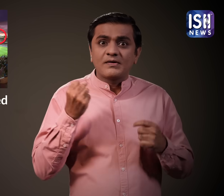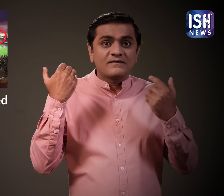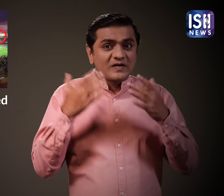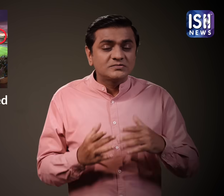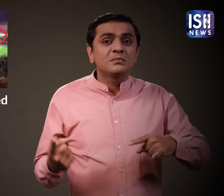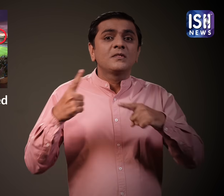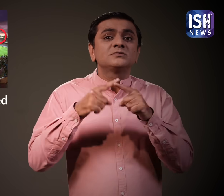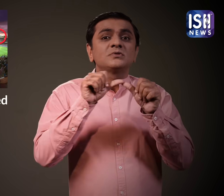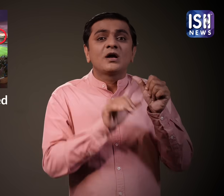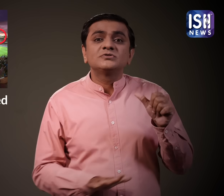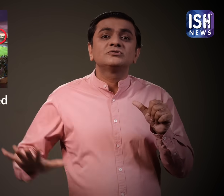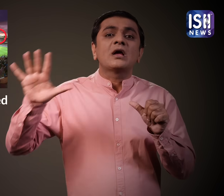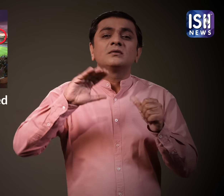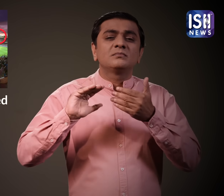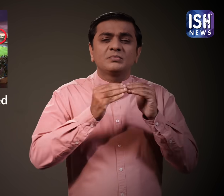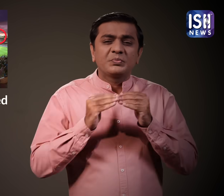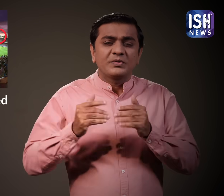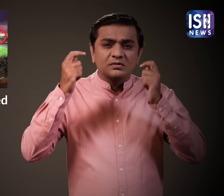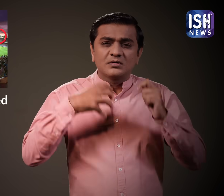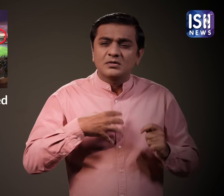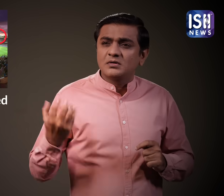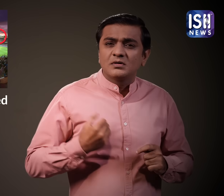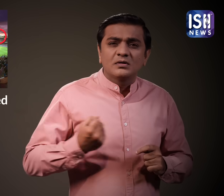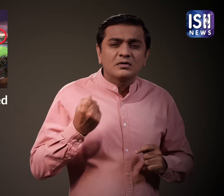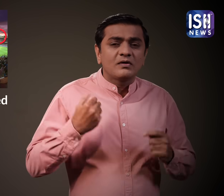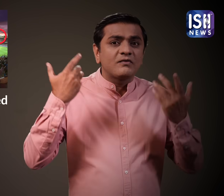भारतिय एतलीटों की शांदार प्रदर्शन को याद किया